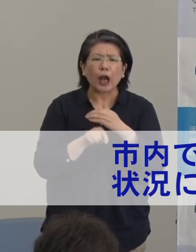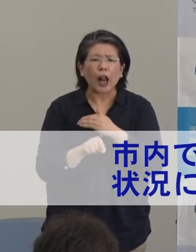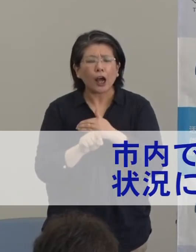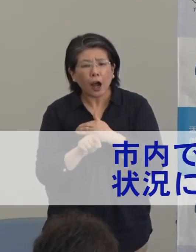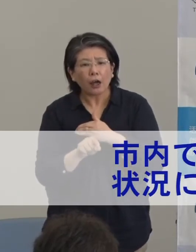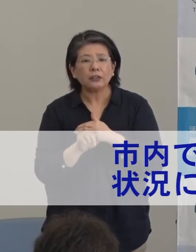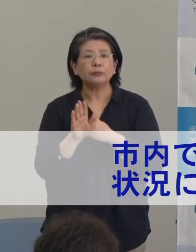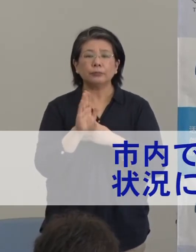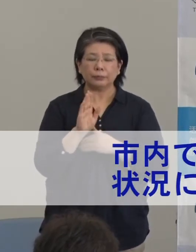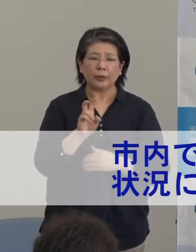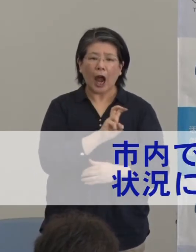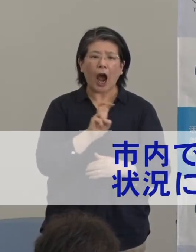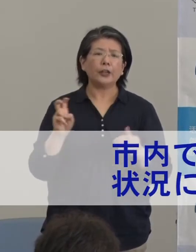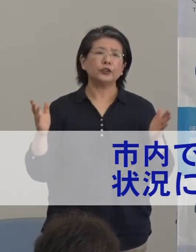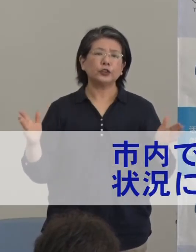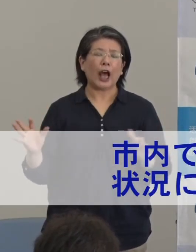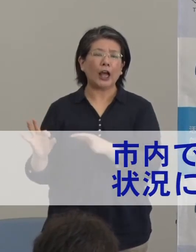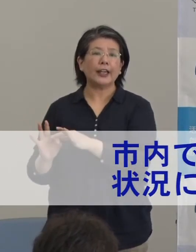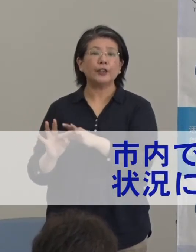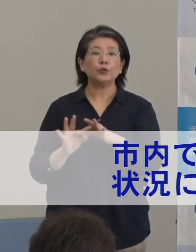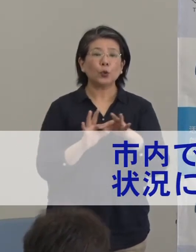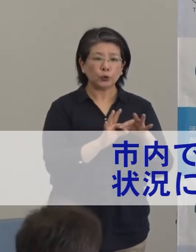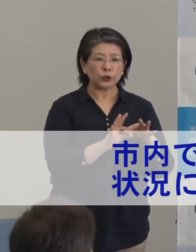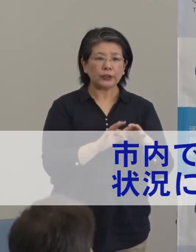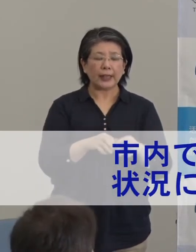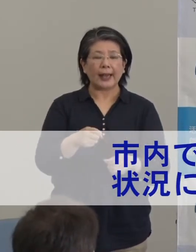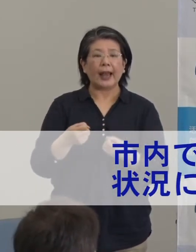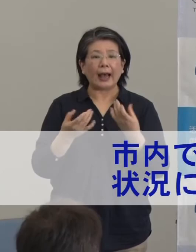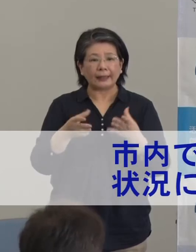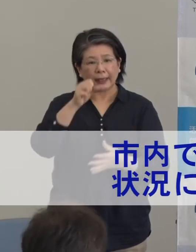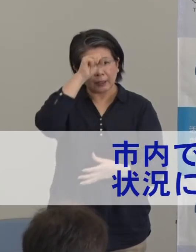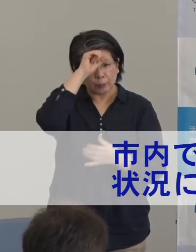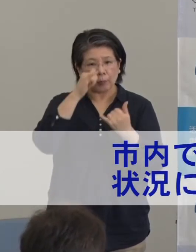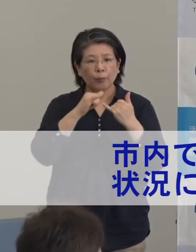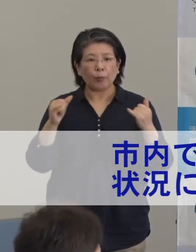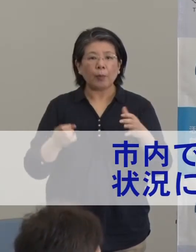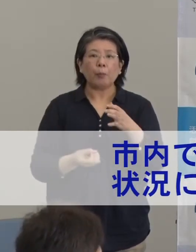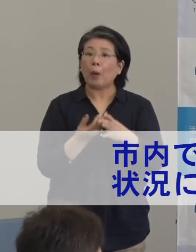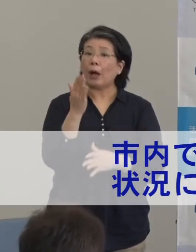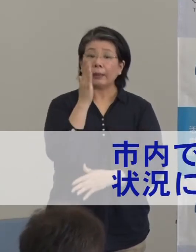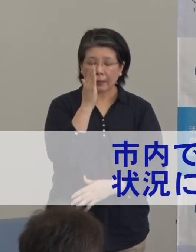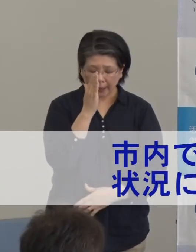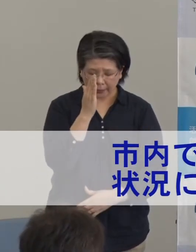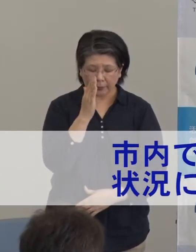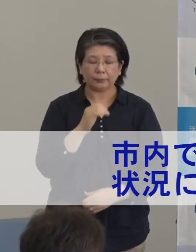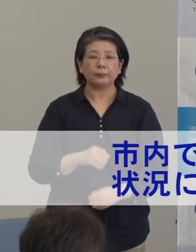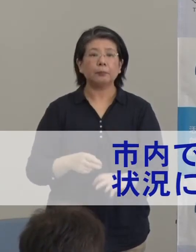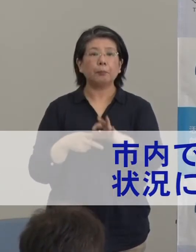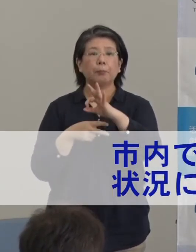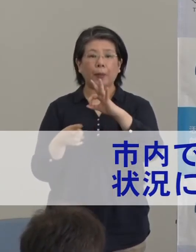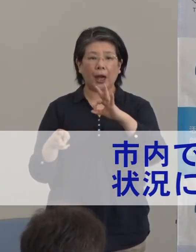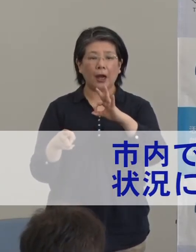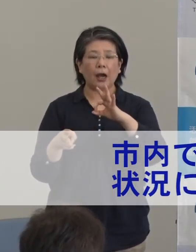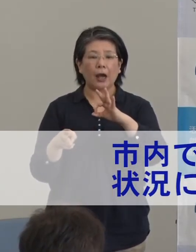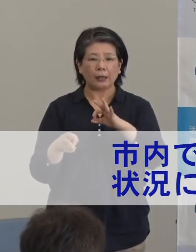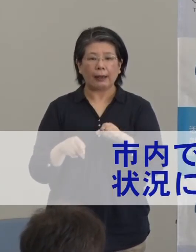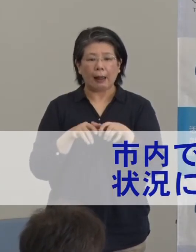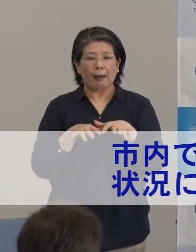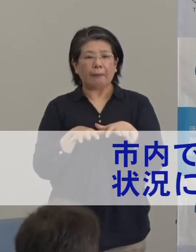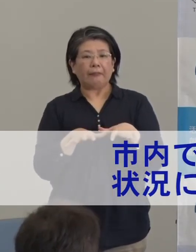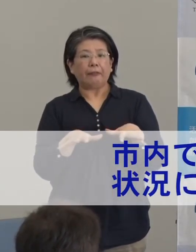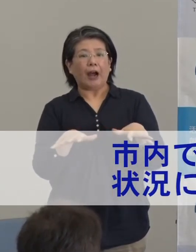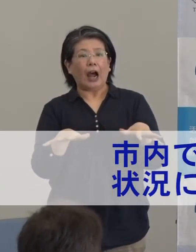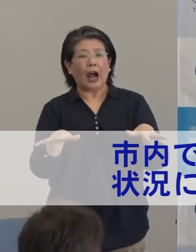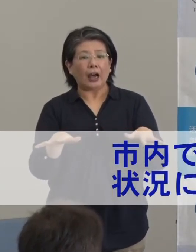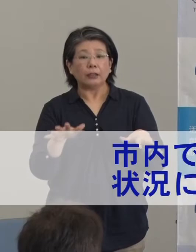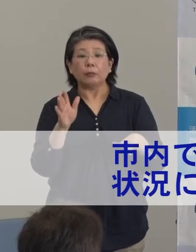20日連続して、出てないという状況でございますので、まあ、まん延の程度といったのはもう